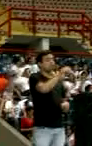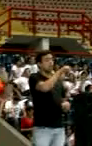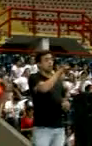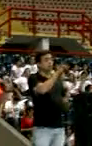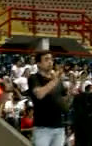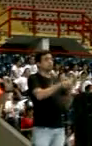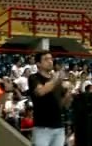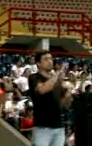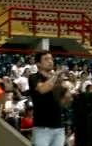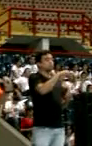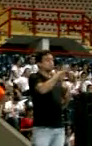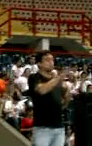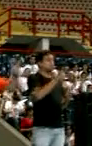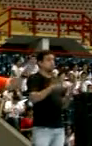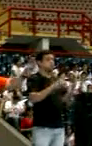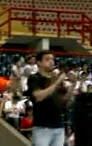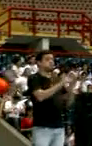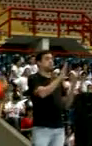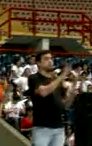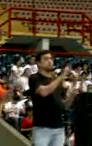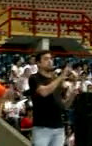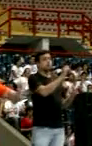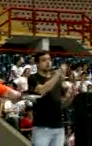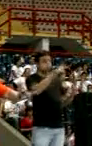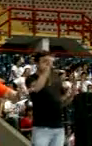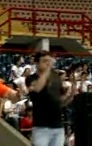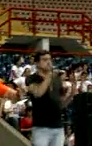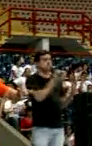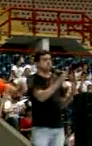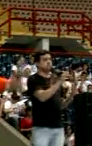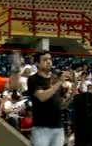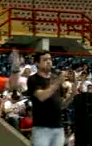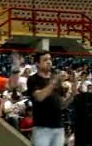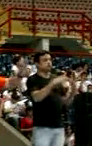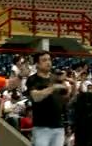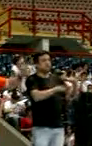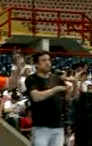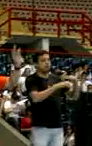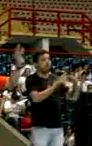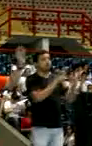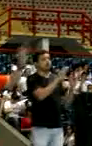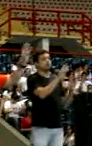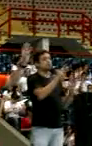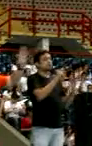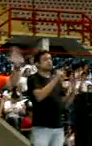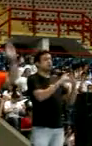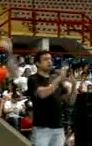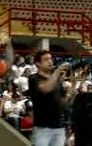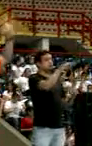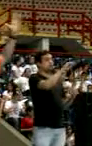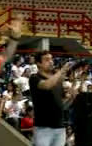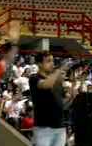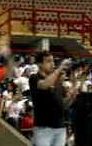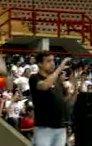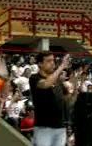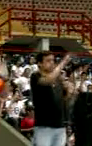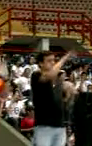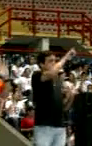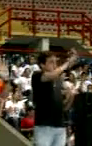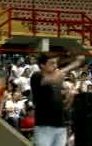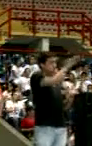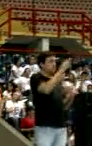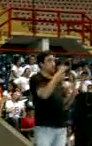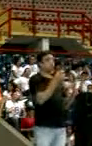é um conde, ele é um barão. Barão, mas é floresta dele. É barão, marquês, conde, tá